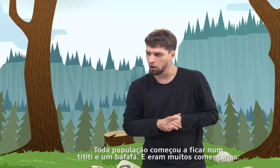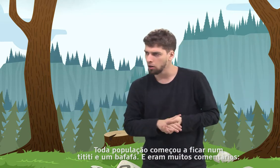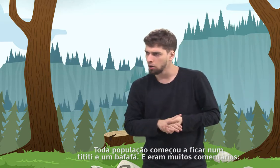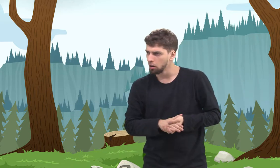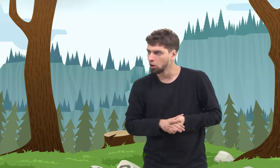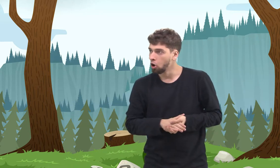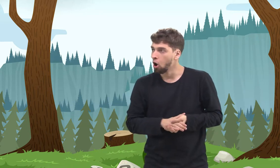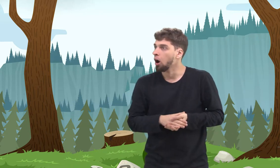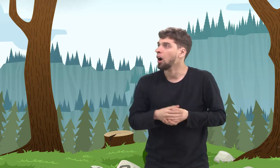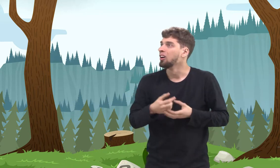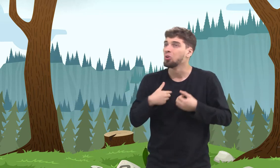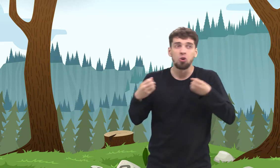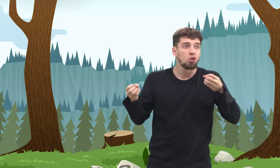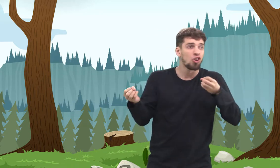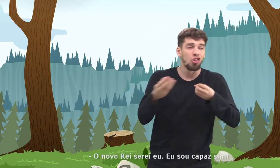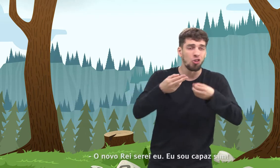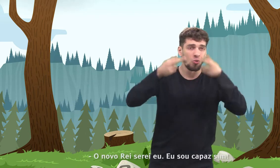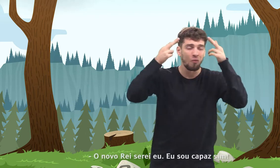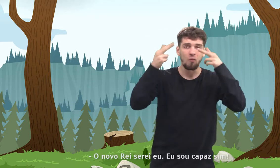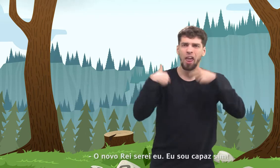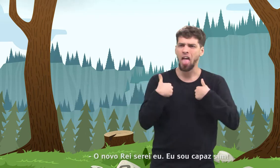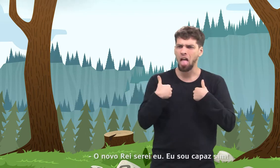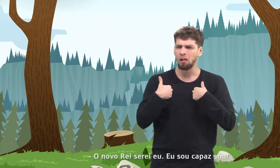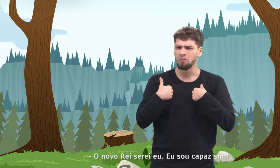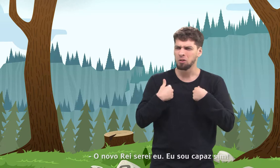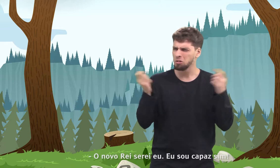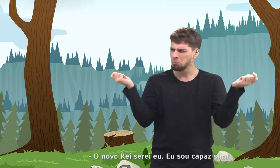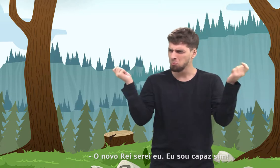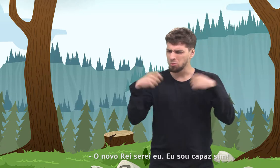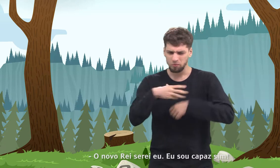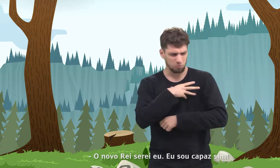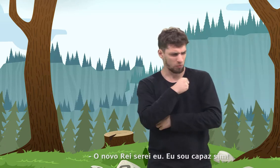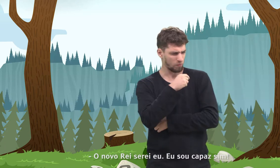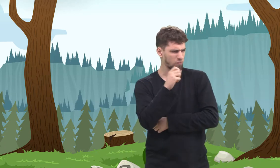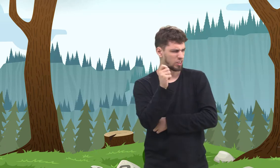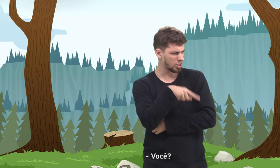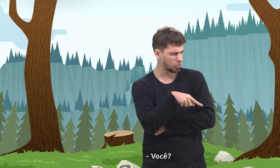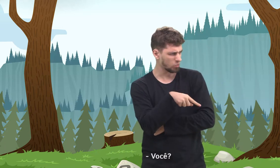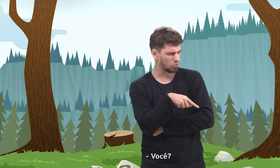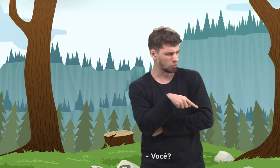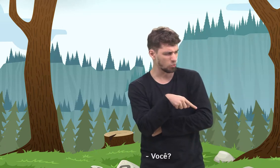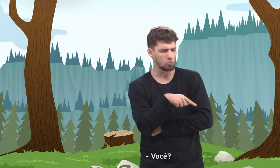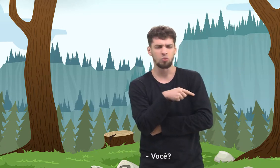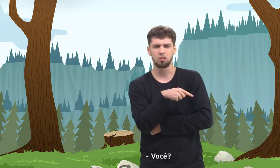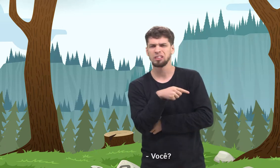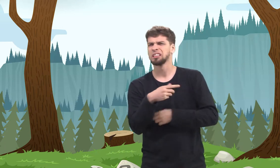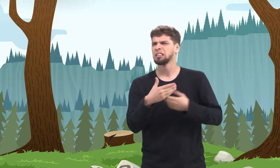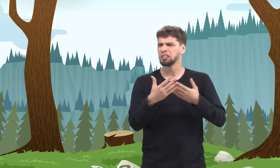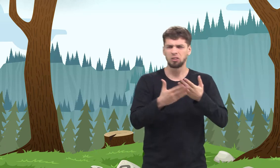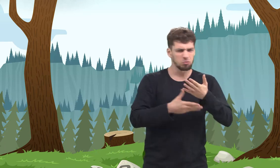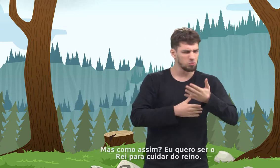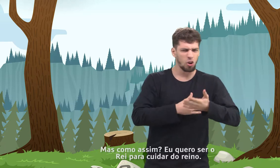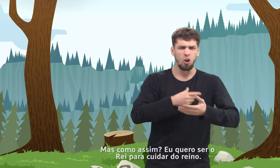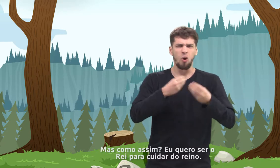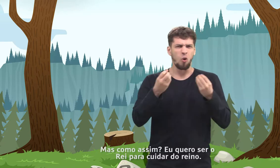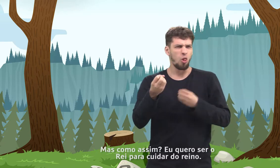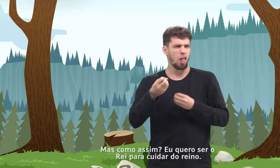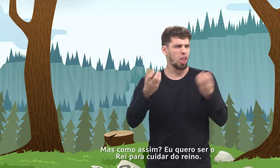comentário o novo receberá eu eu sou capaz se você como assim eu quero ser